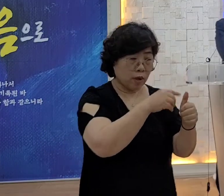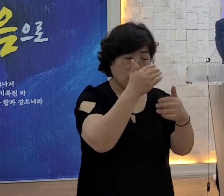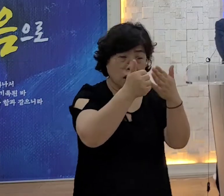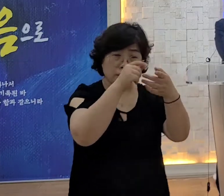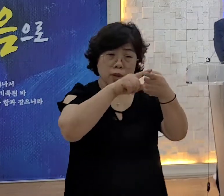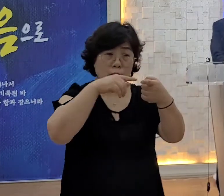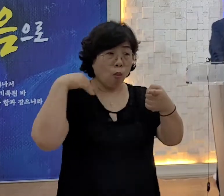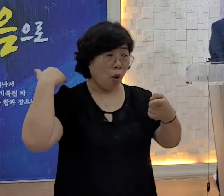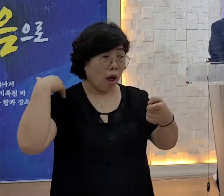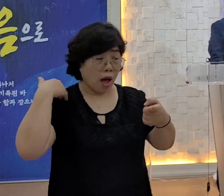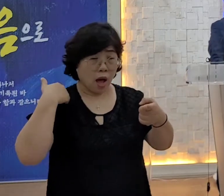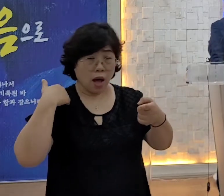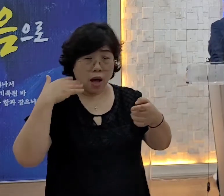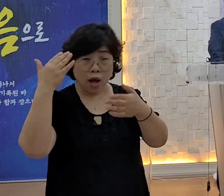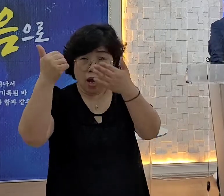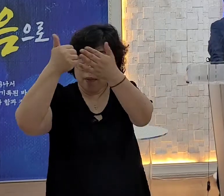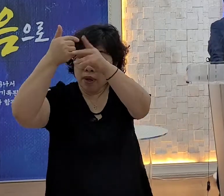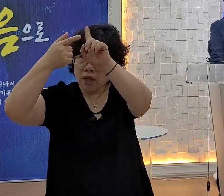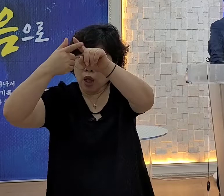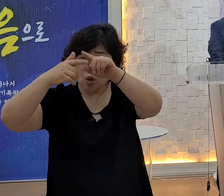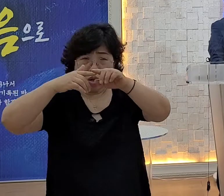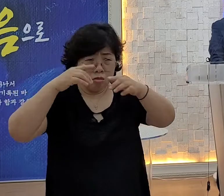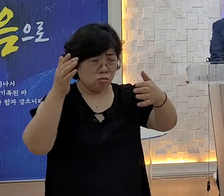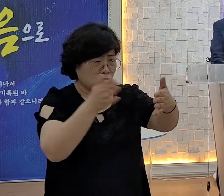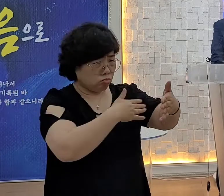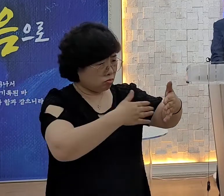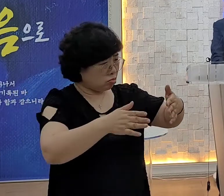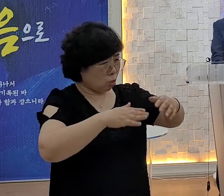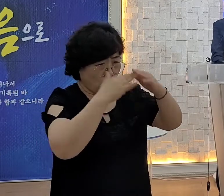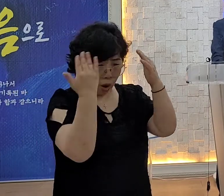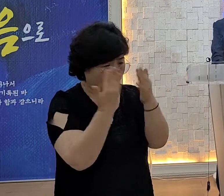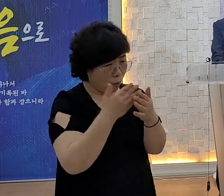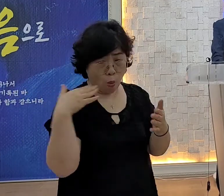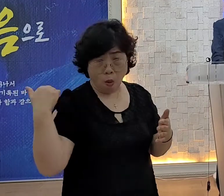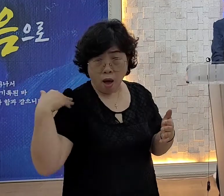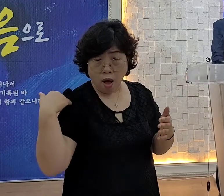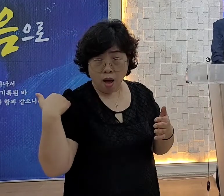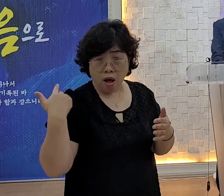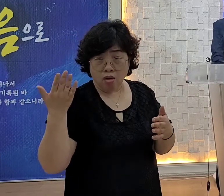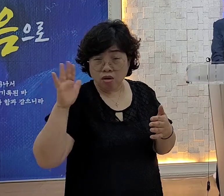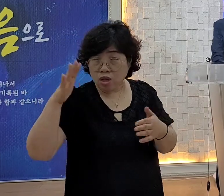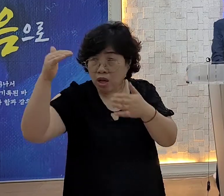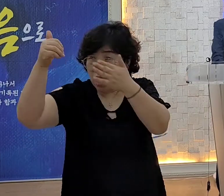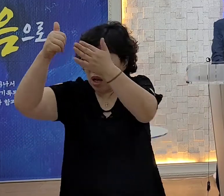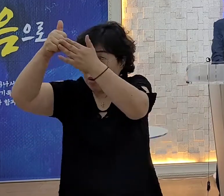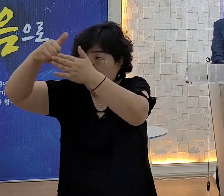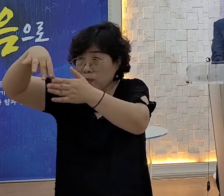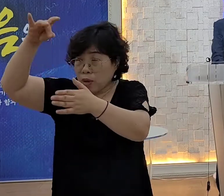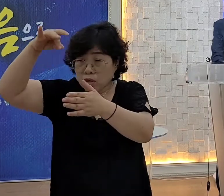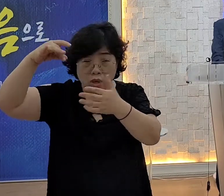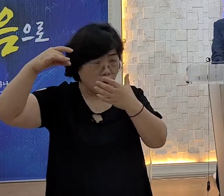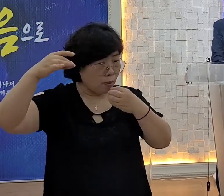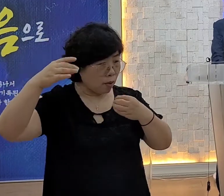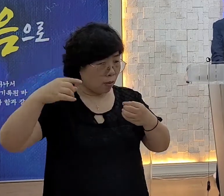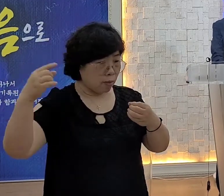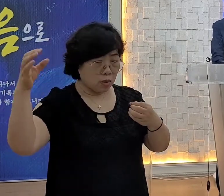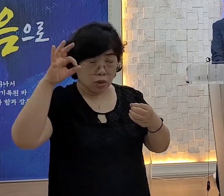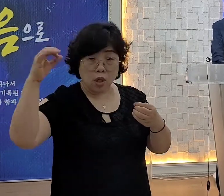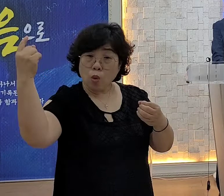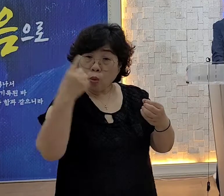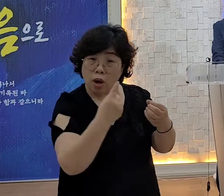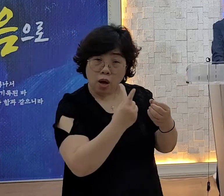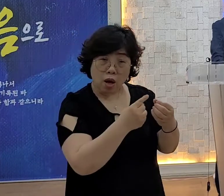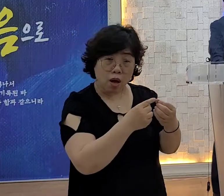이 아브라함을 하나님께서 아브라함을 먼저 찾아가셨다. 아브라함아.